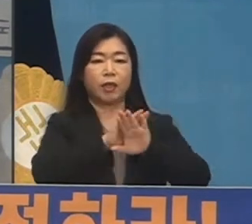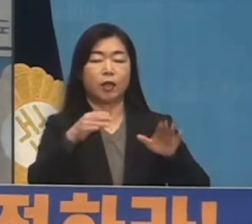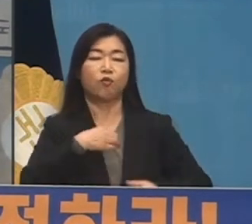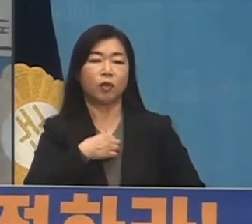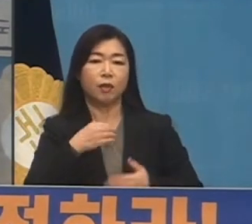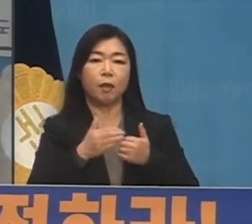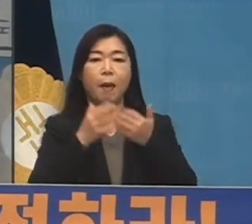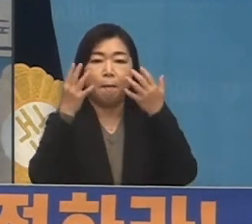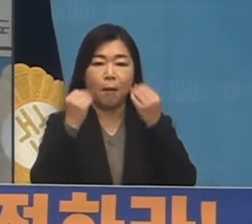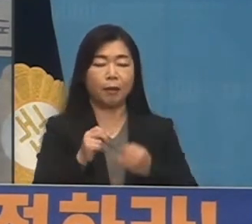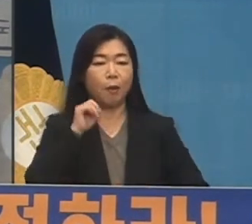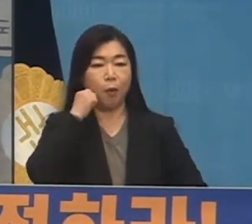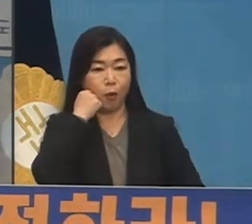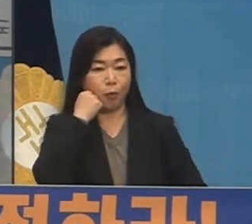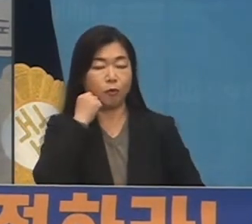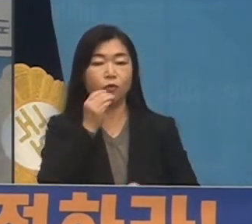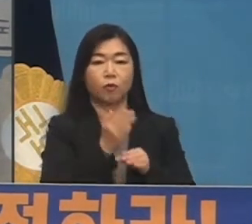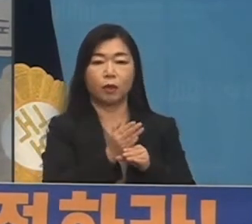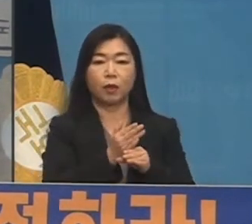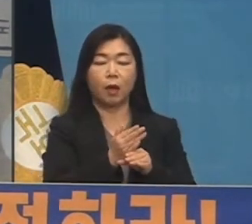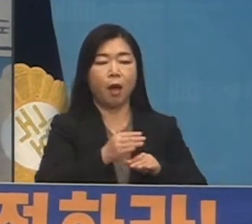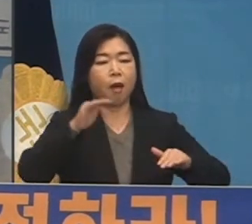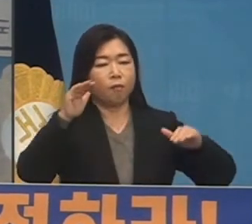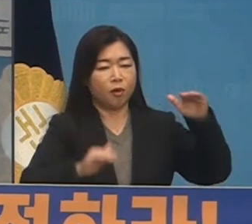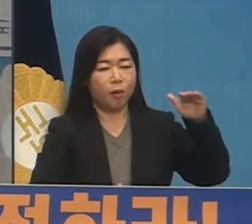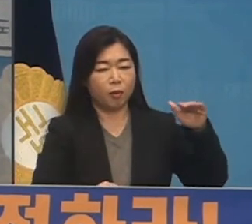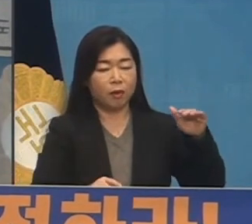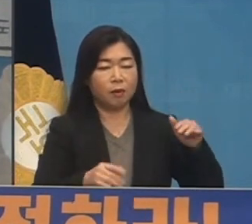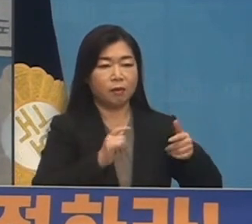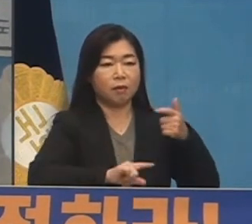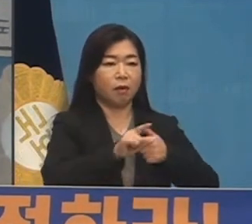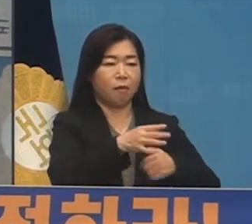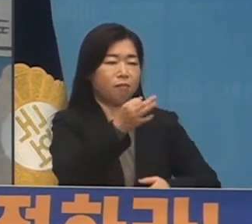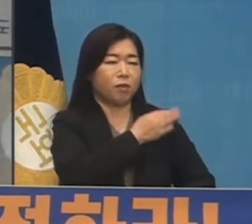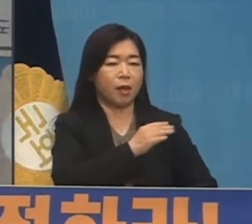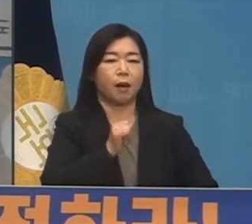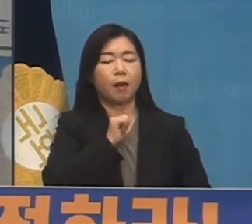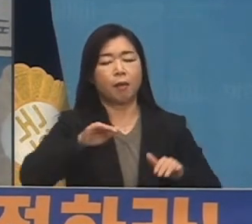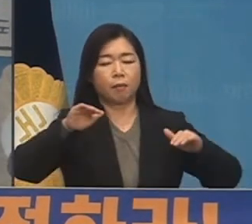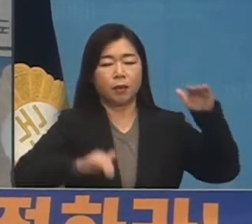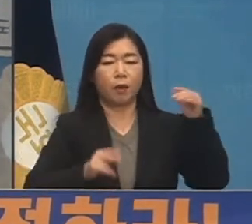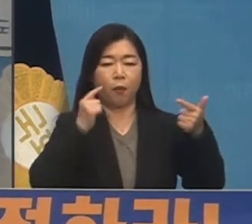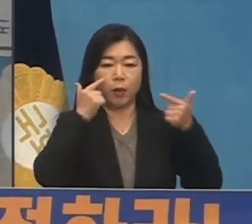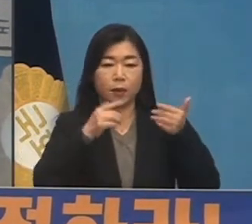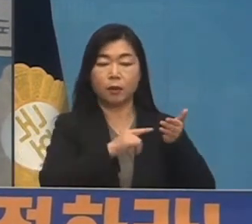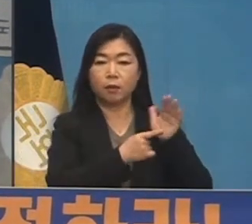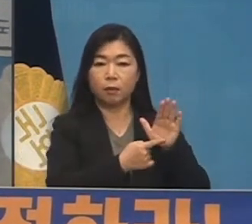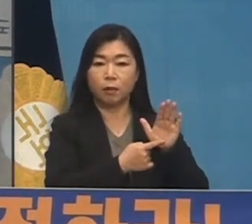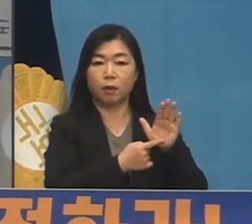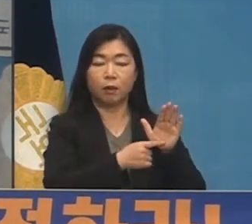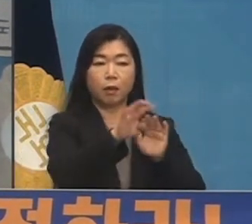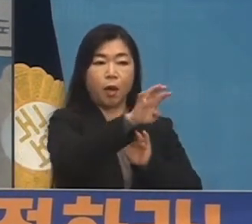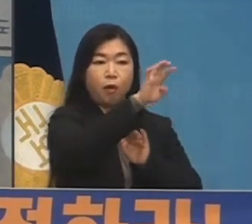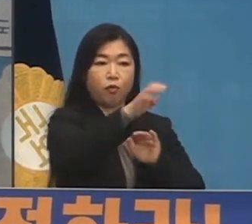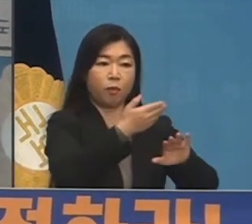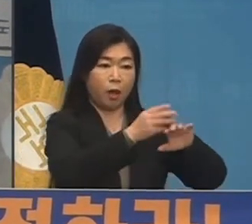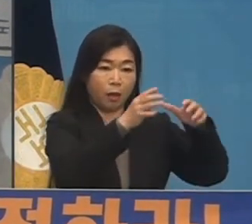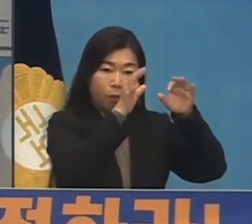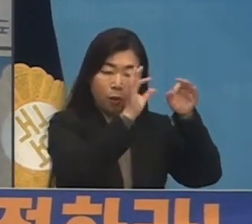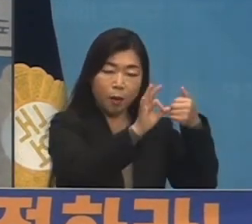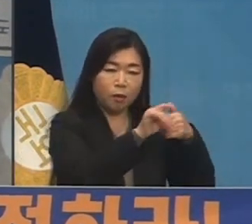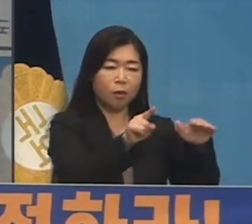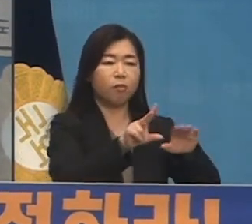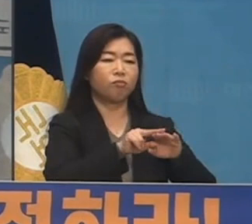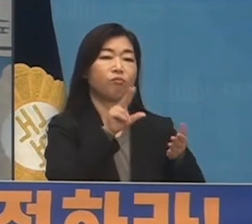많은 어려움을 겪고 있으며 불평등과 양극화가 심화되고 있습니다. 유럽을 비롯한 선진국들은